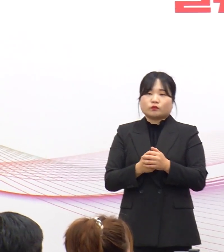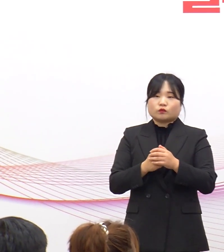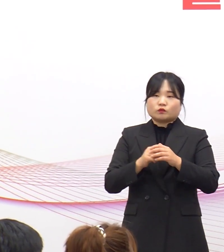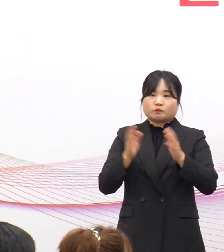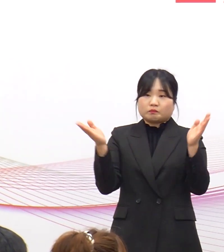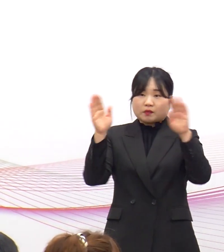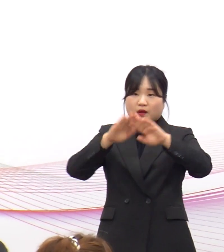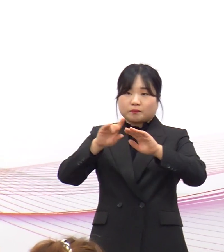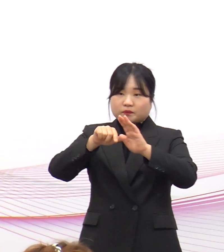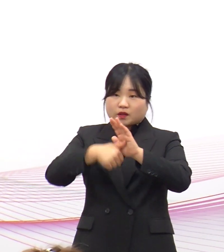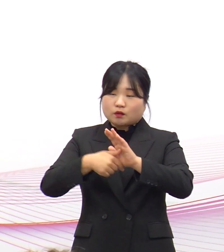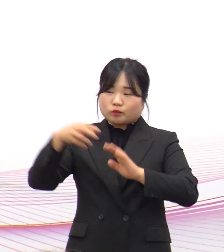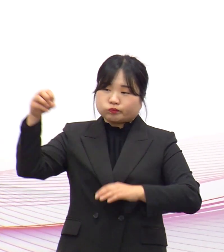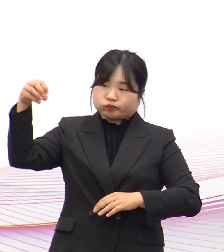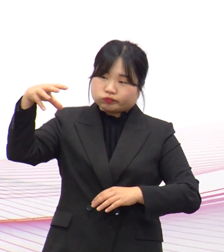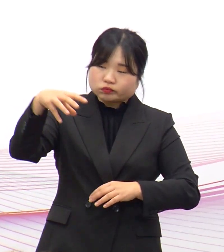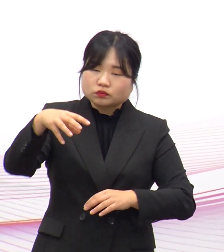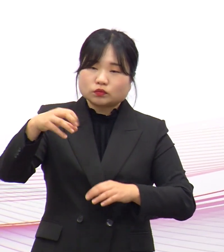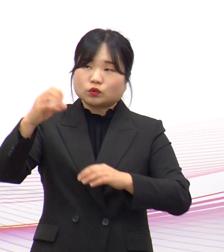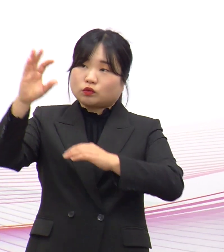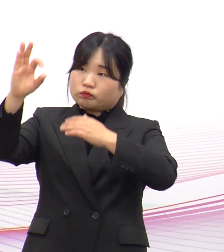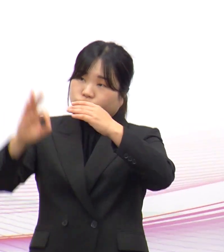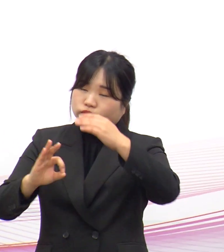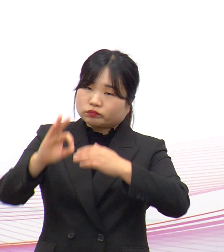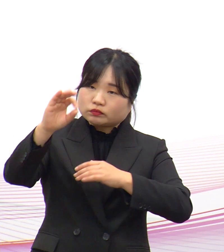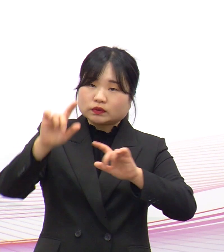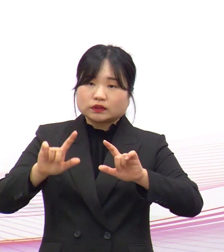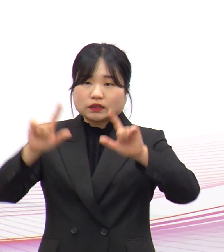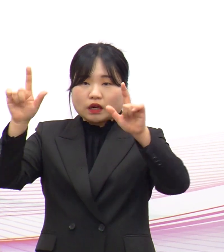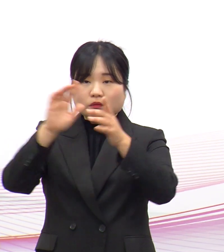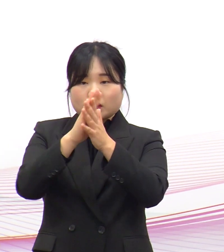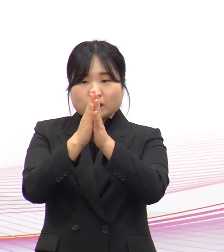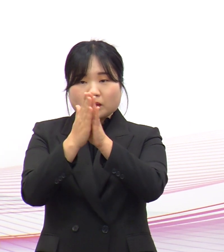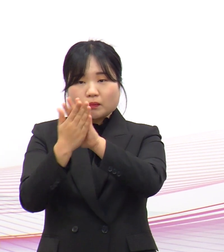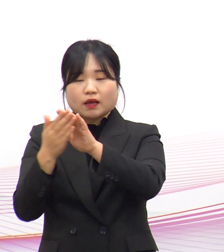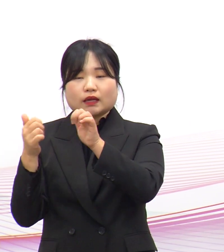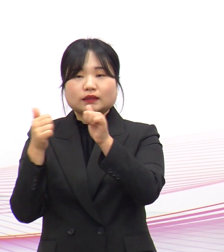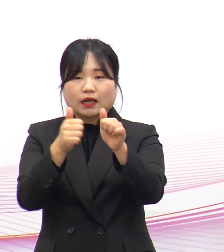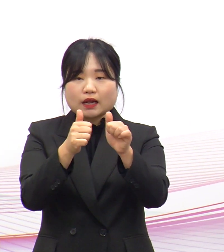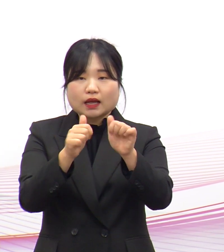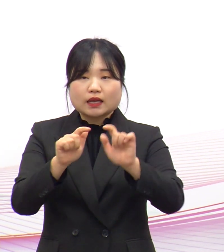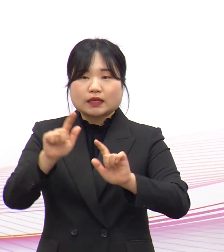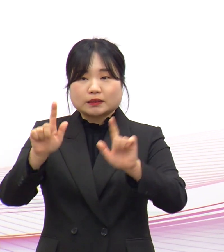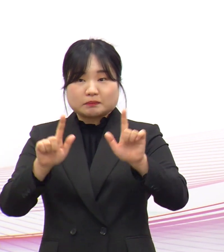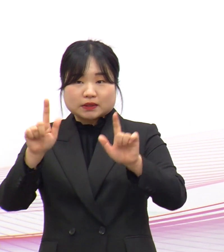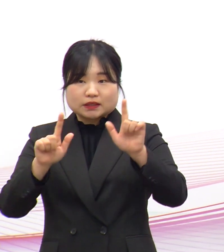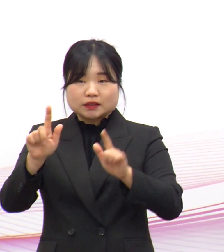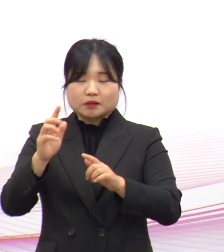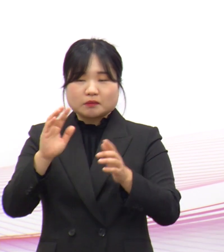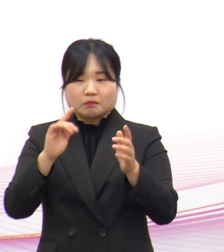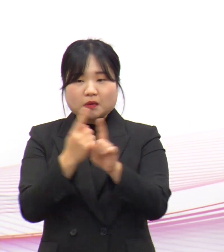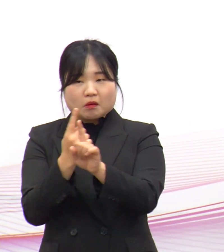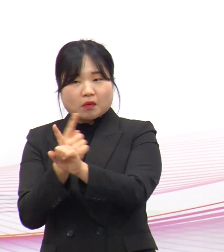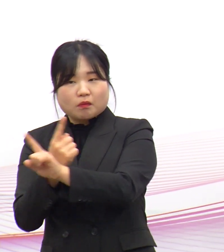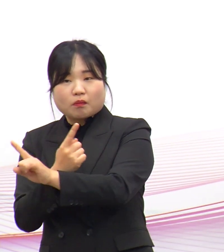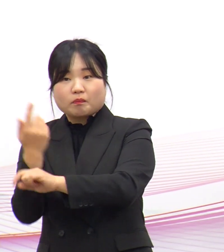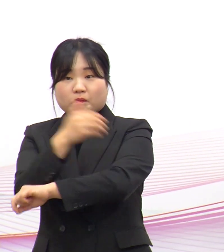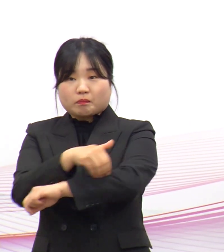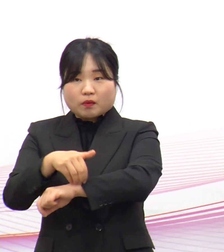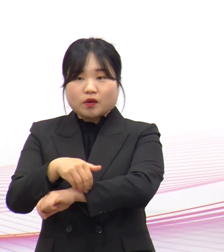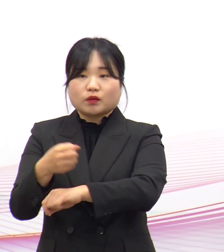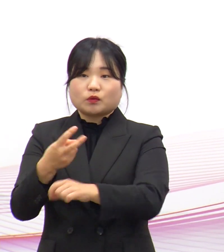조망점과 일조, 기상 변화에 따라 다양한 이미지가 연출될 것이며 야간에도 경관 조명을